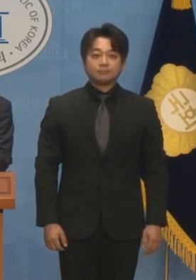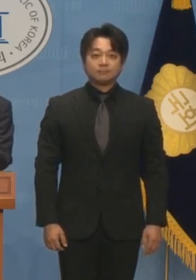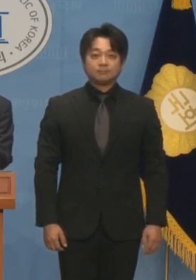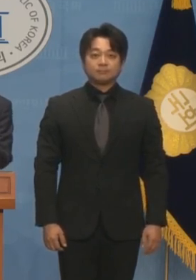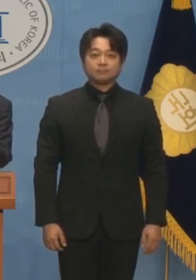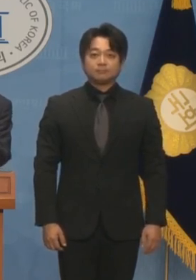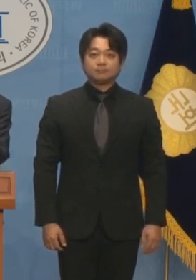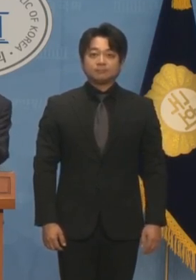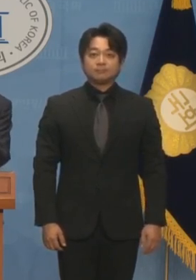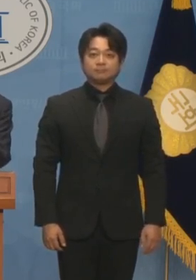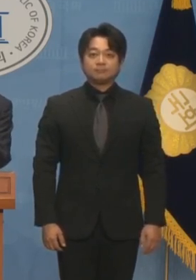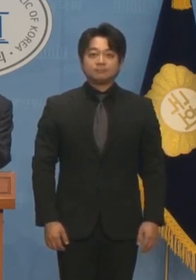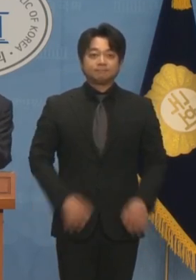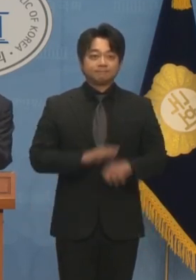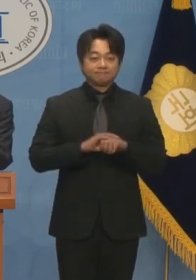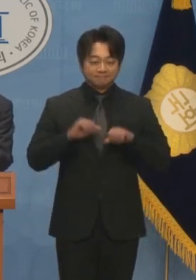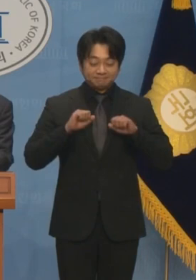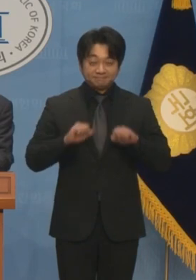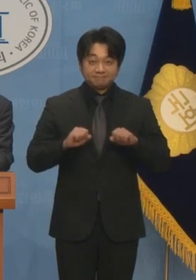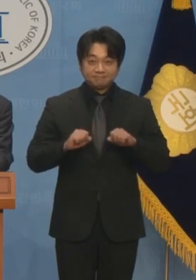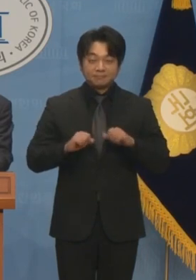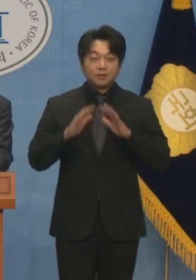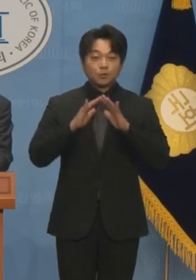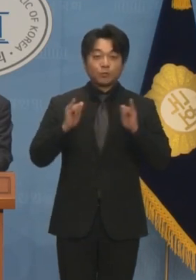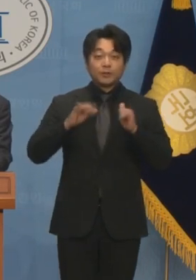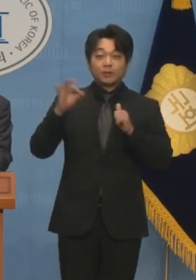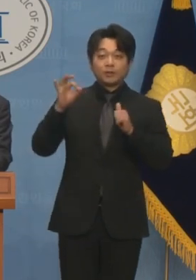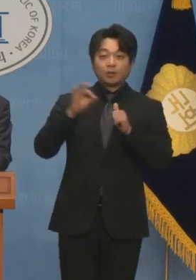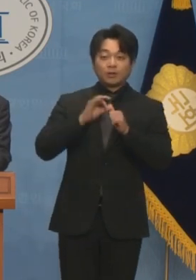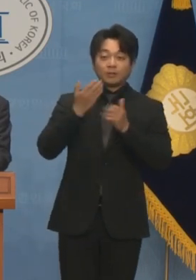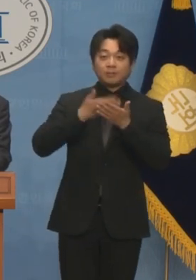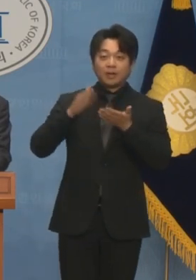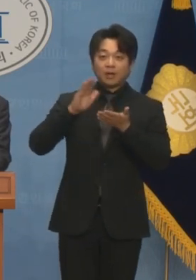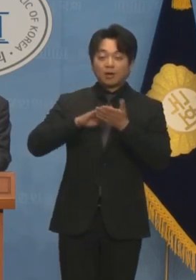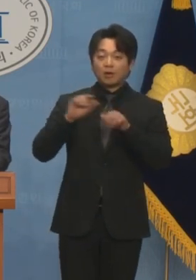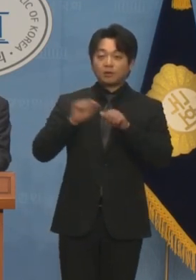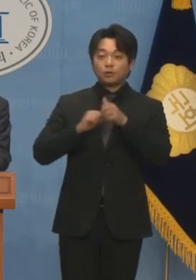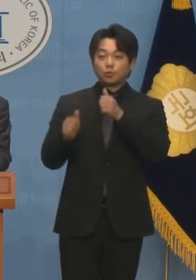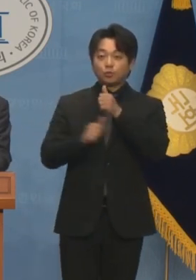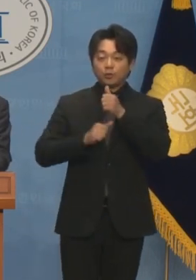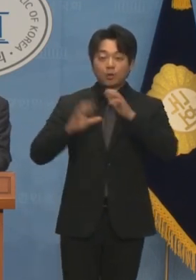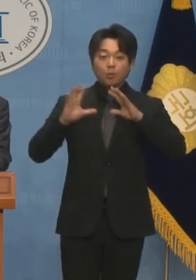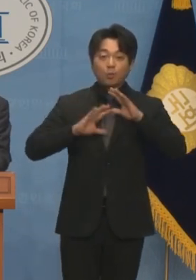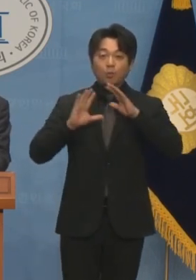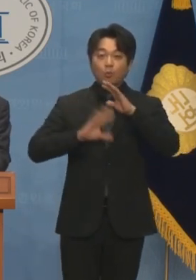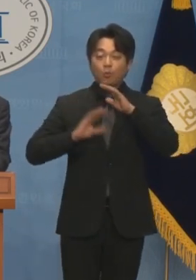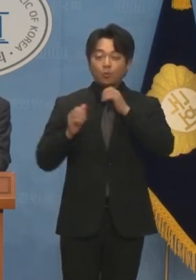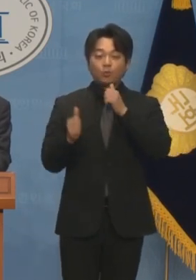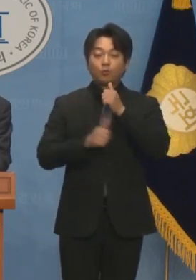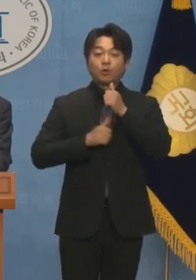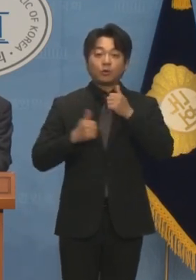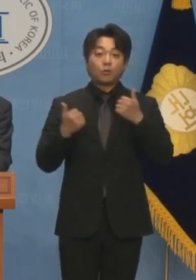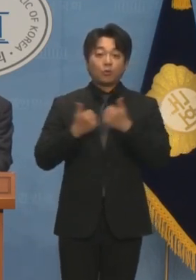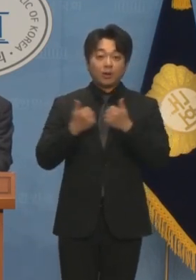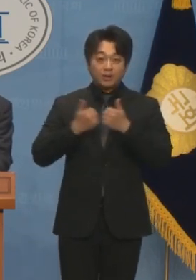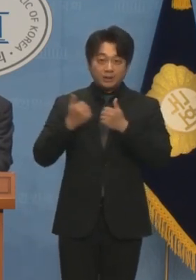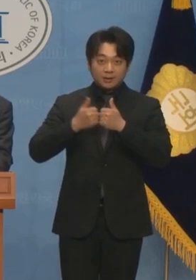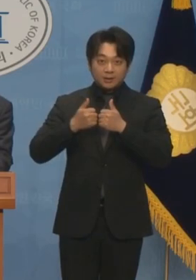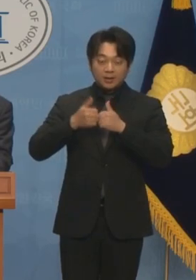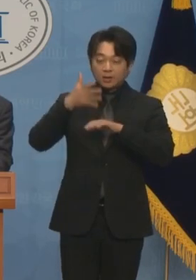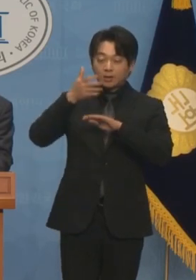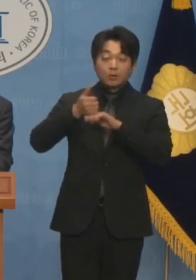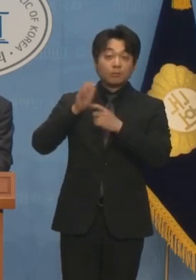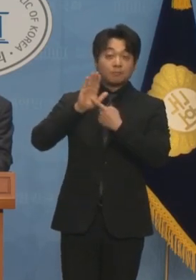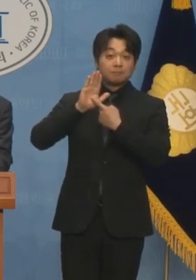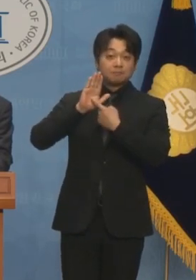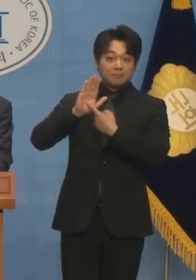예, 앞에 그 연금개혁 특위산하 그 공론조사위원회의 기자회견과 질의응답이